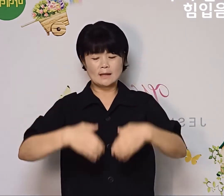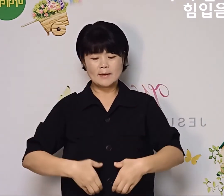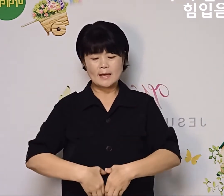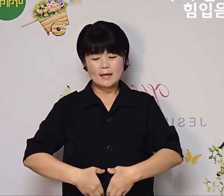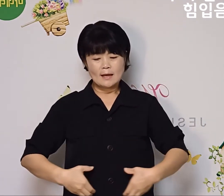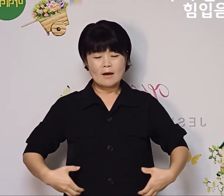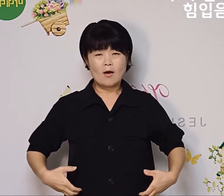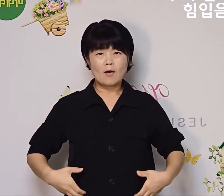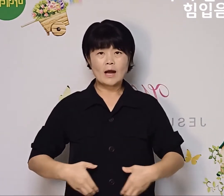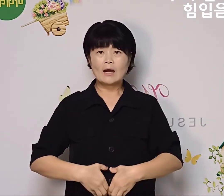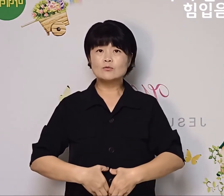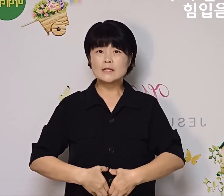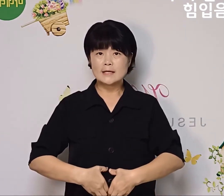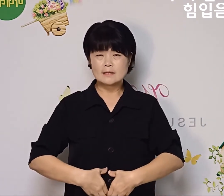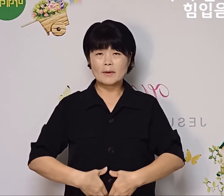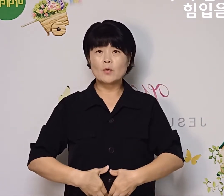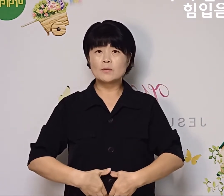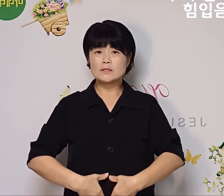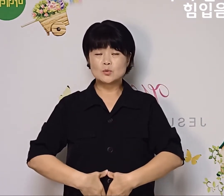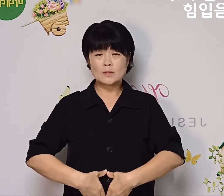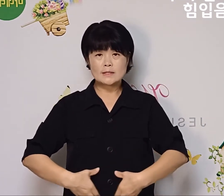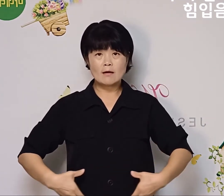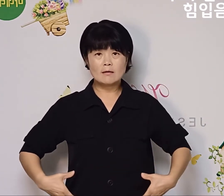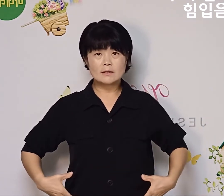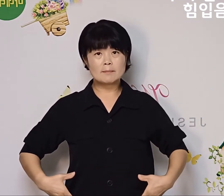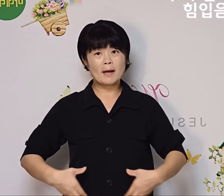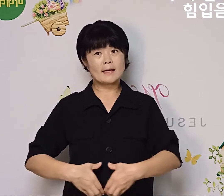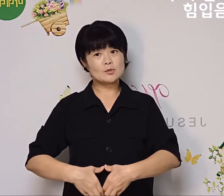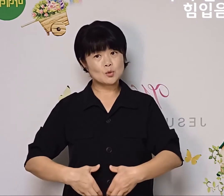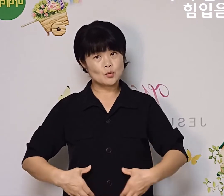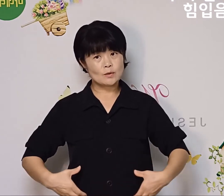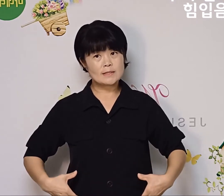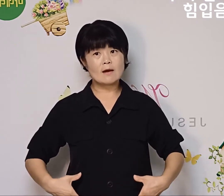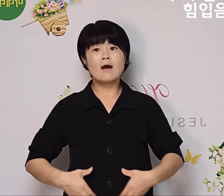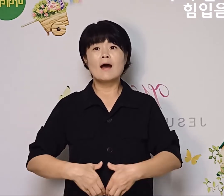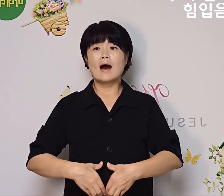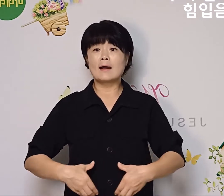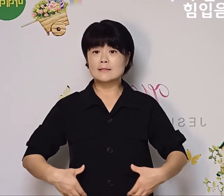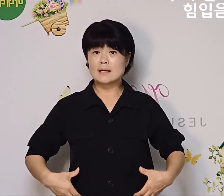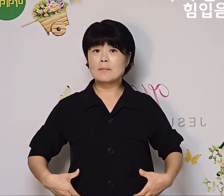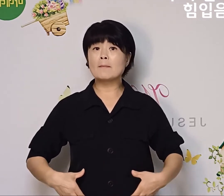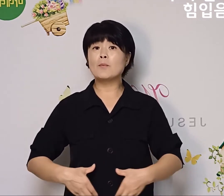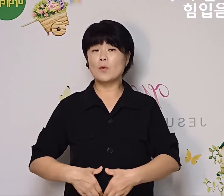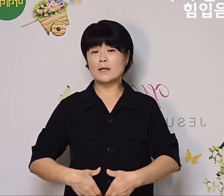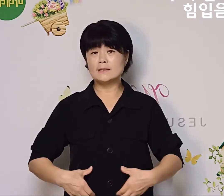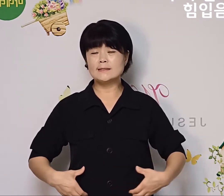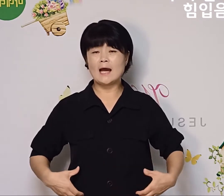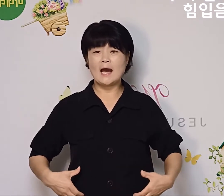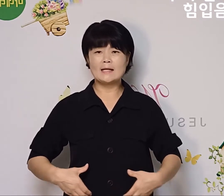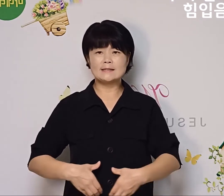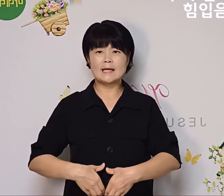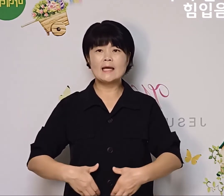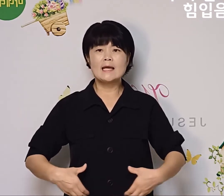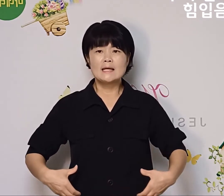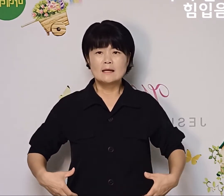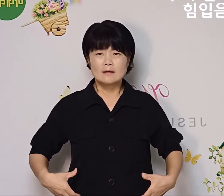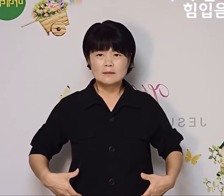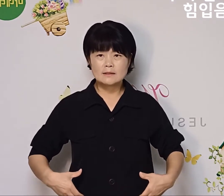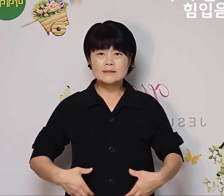다음에 가운데에서 배꼽 있는 쪽에서 이렇게 바깥쪽으로 그래서 그 사람 배포가 크다 할 때